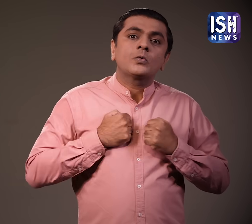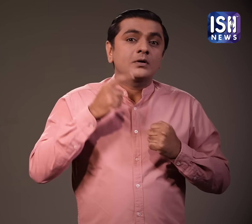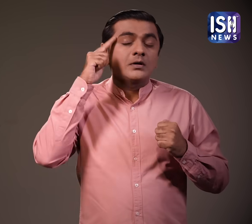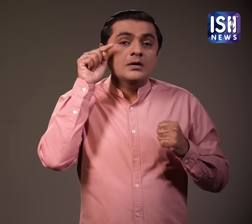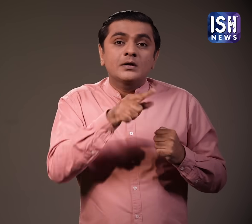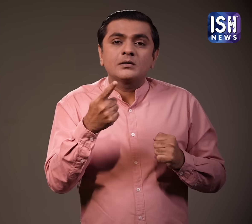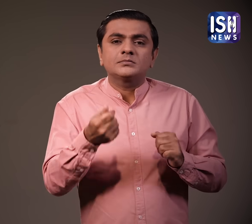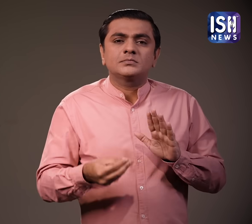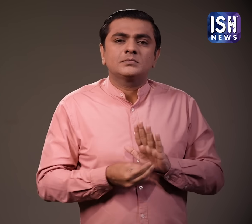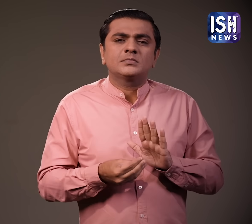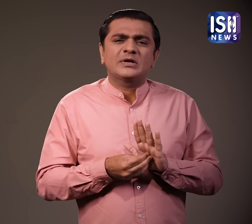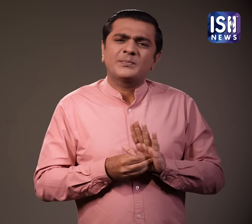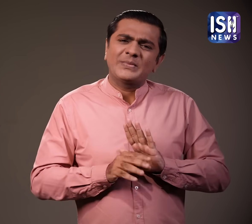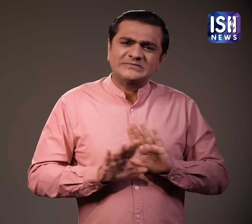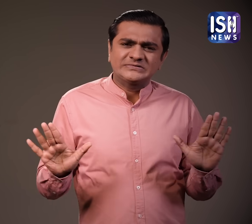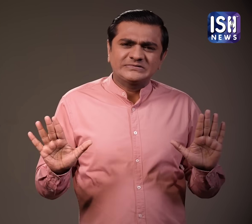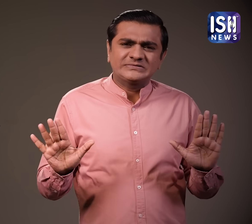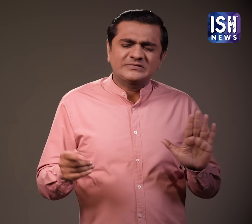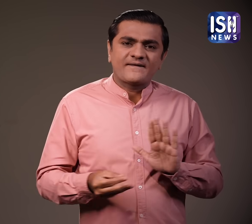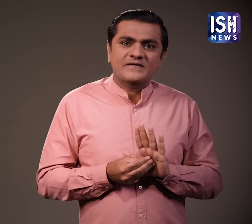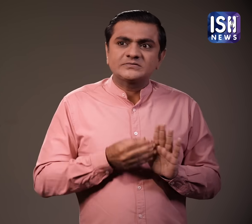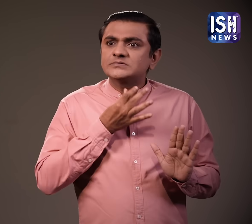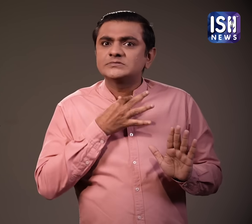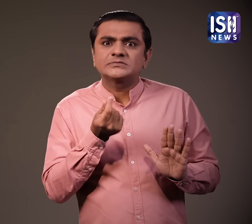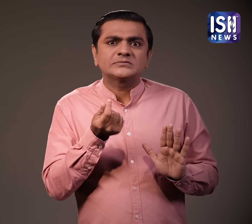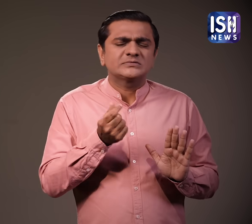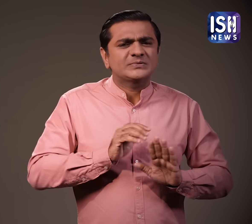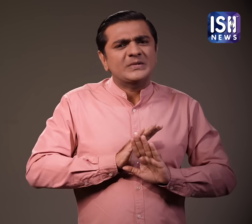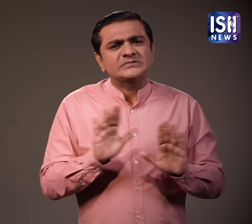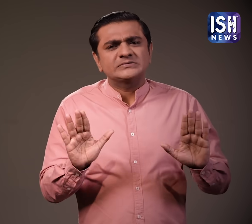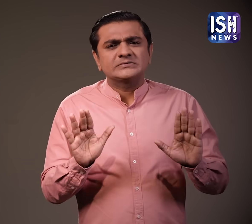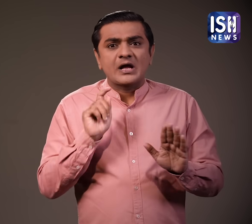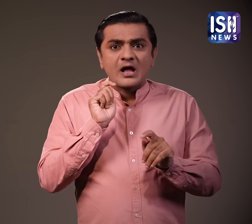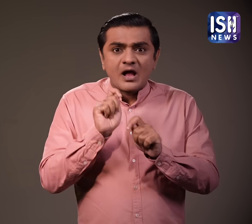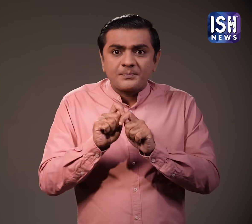विप भ्रष्ट है और केवल पैसे के बारे में सोचते हैं और कुछ नहीं